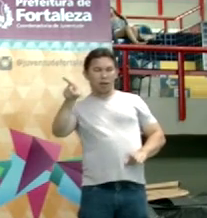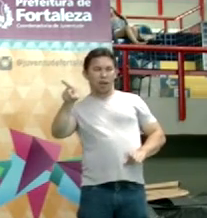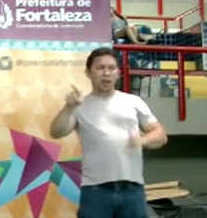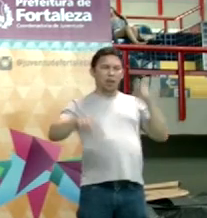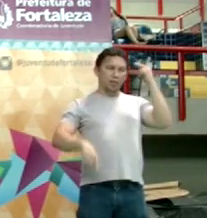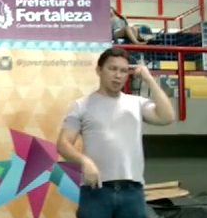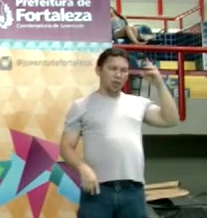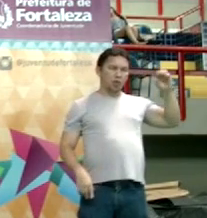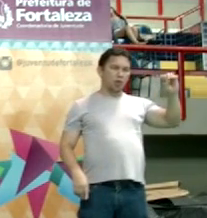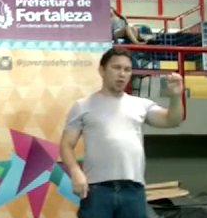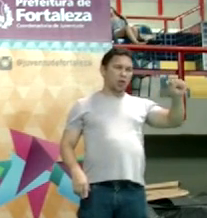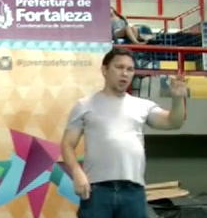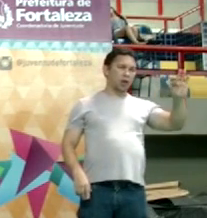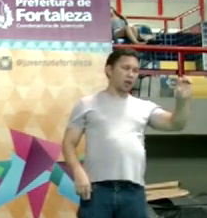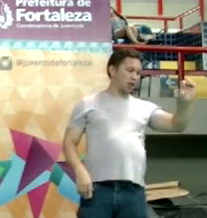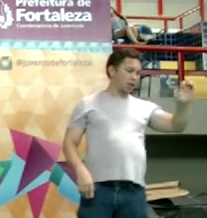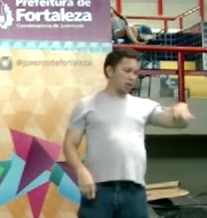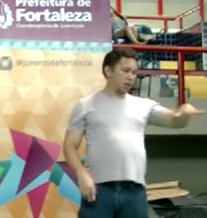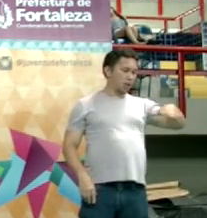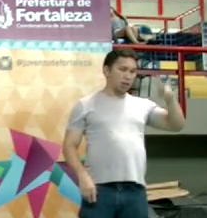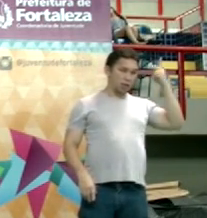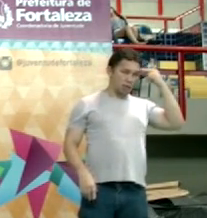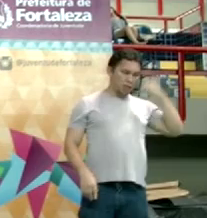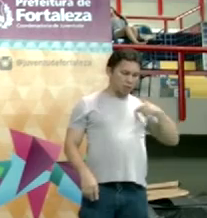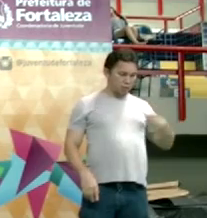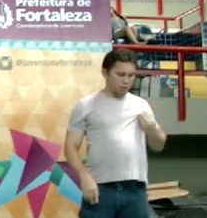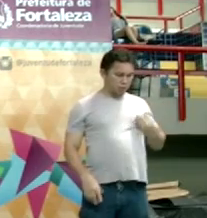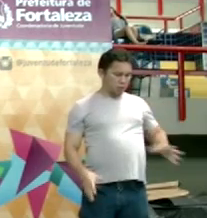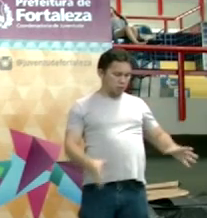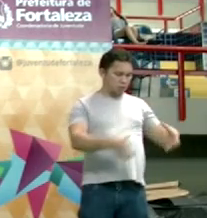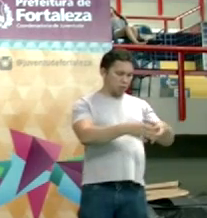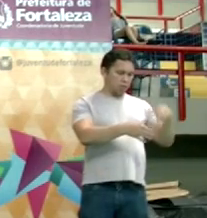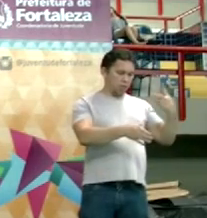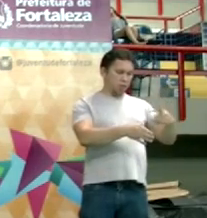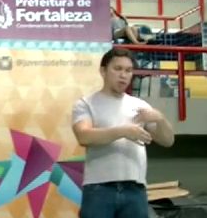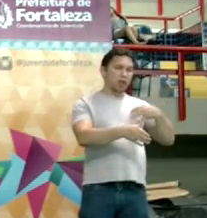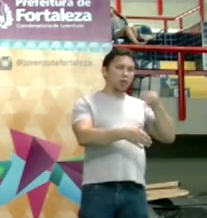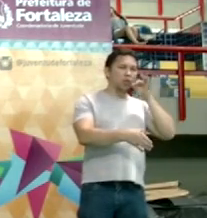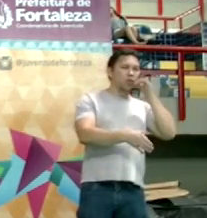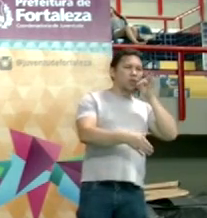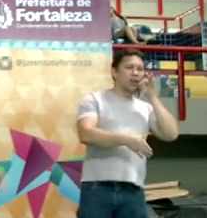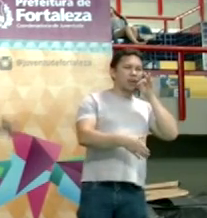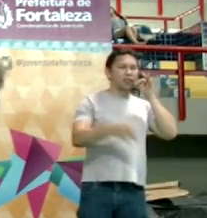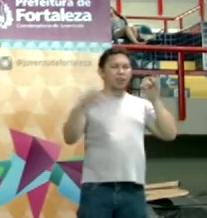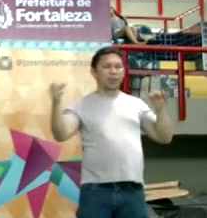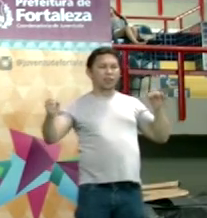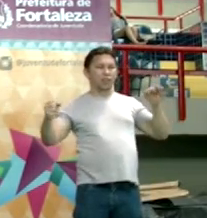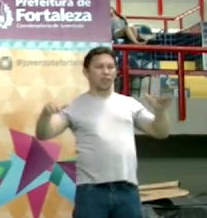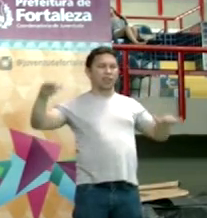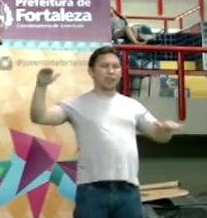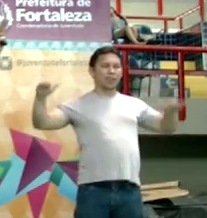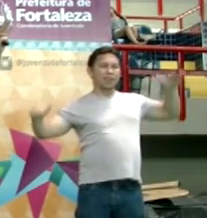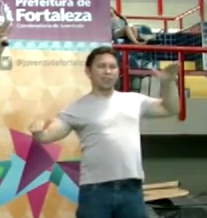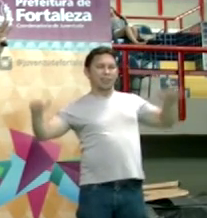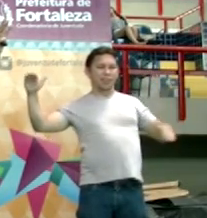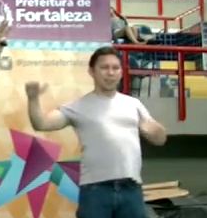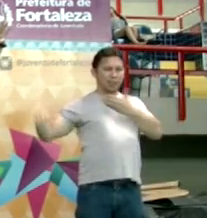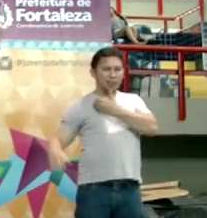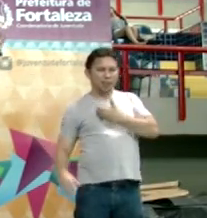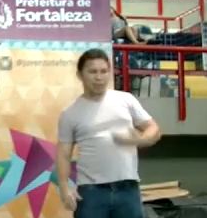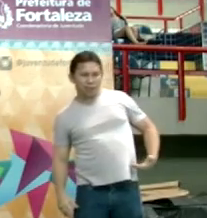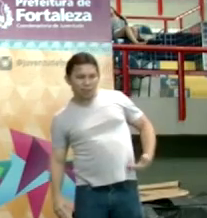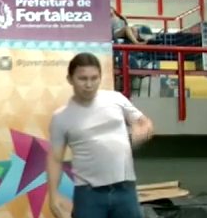formaram o PRP, que vão se juntar com o PRM e formar a famosa política do café com leite. Mas isso a gente deixa para falar num outro